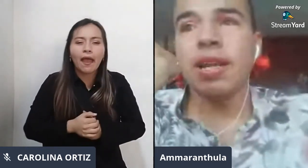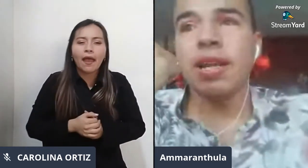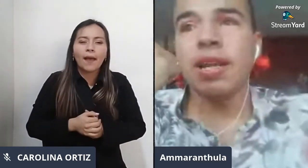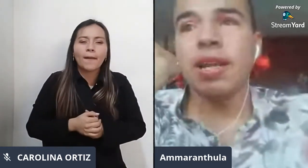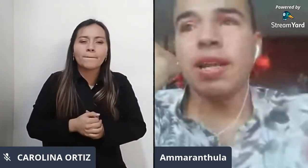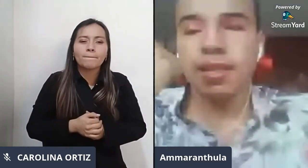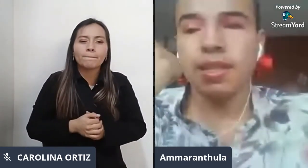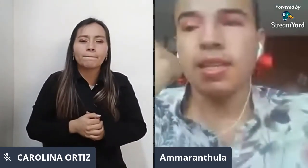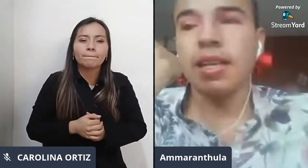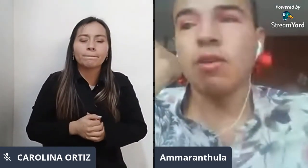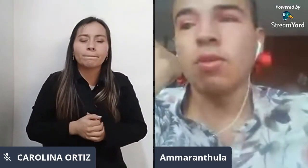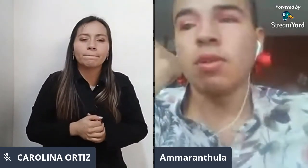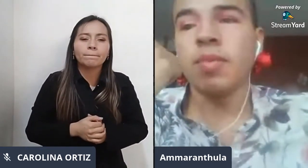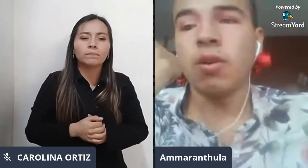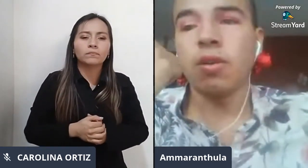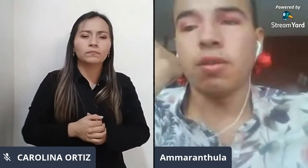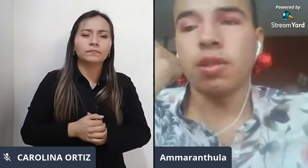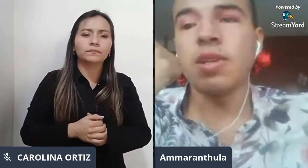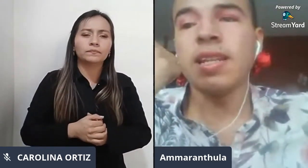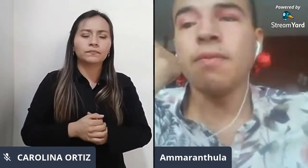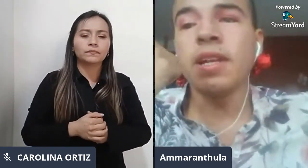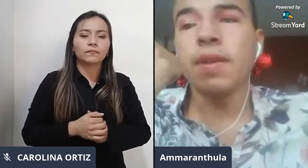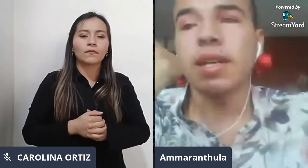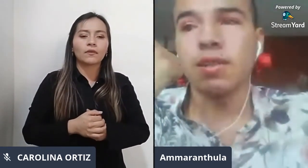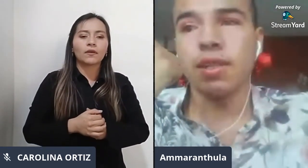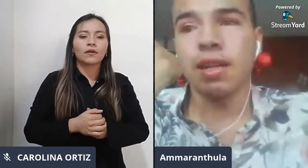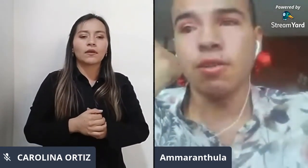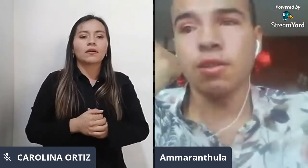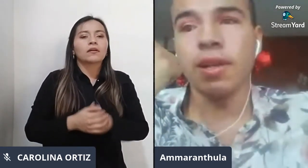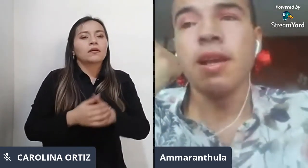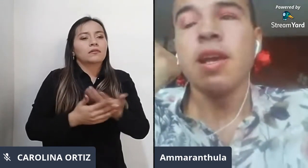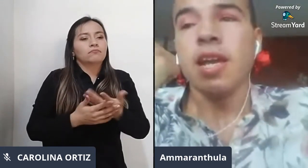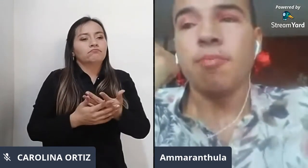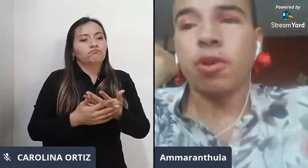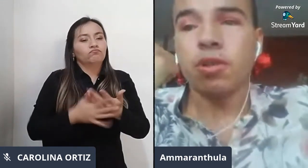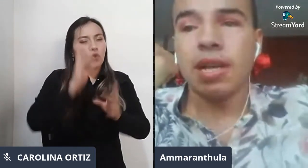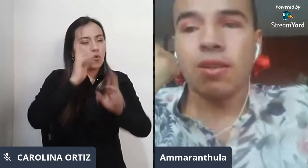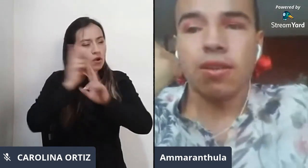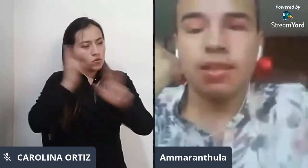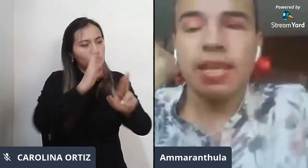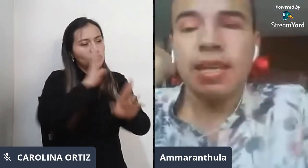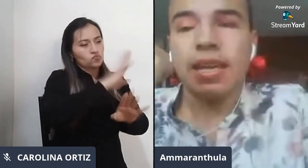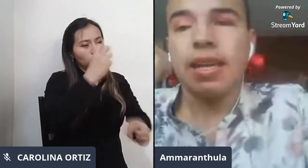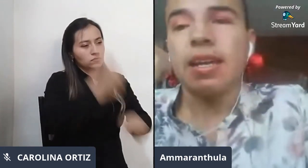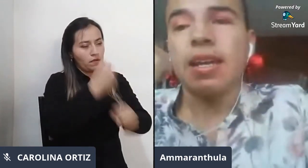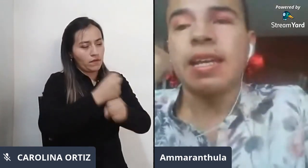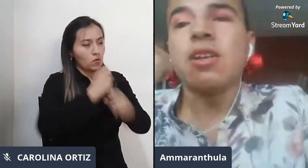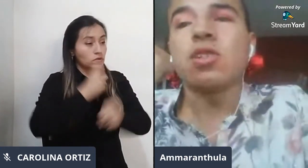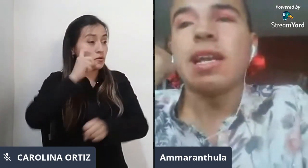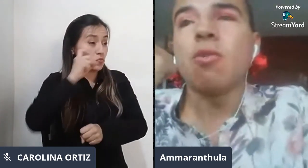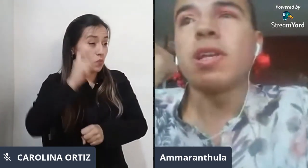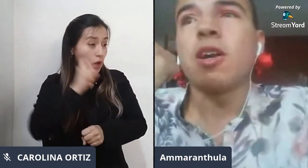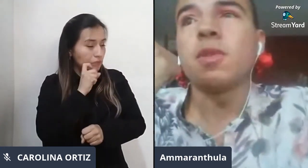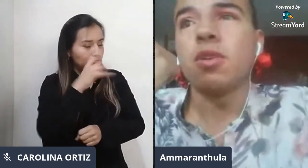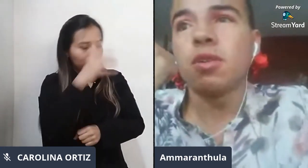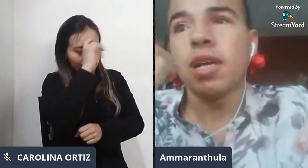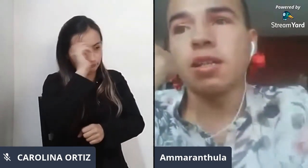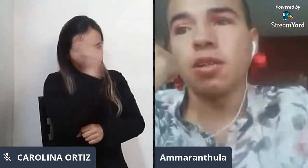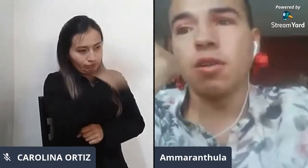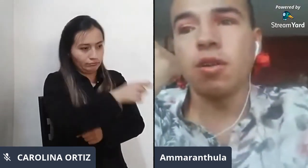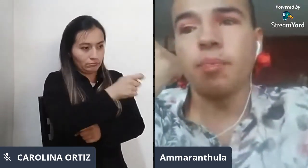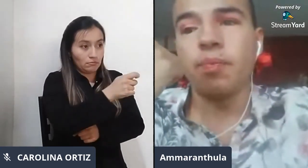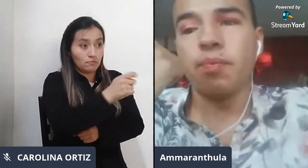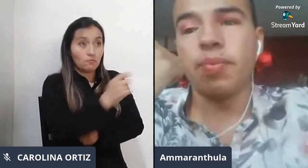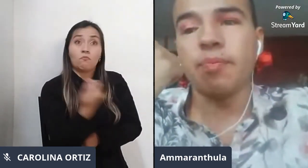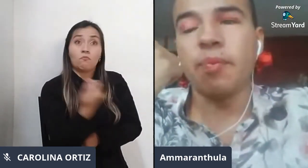lado, por las reivindicaciones de una dignificación del trabajo sexual, y por otro lado, de que no sea la única opción. O